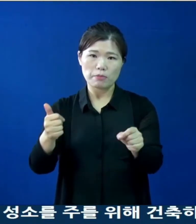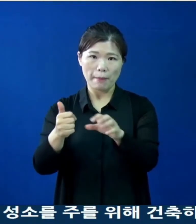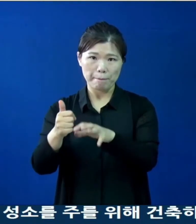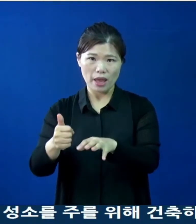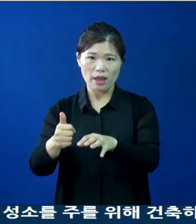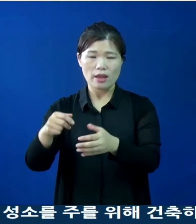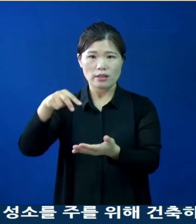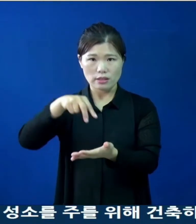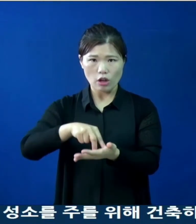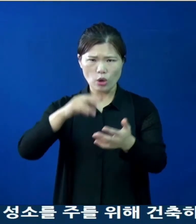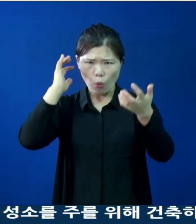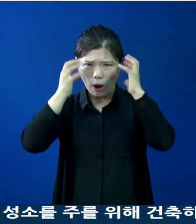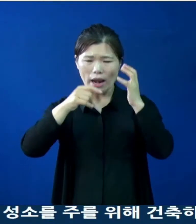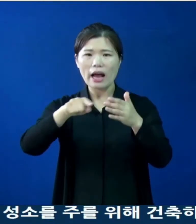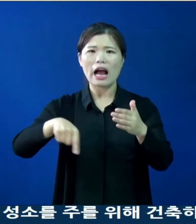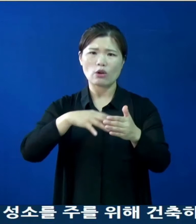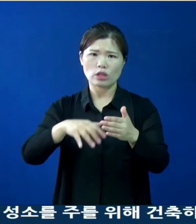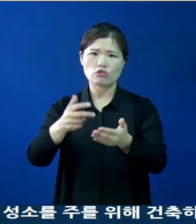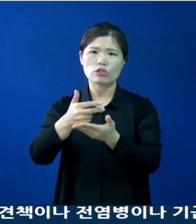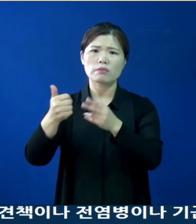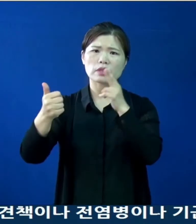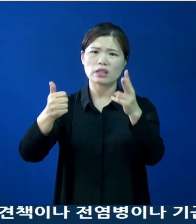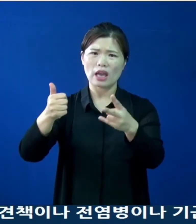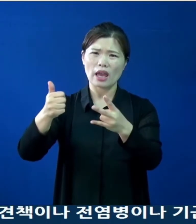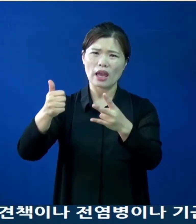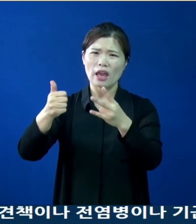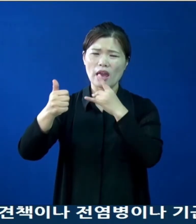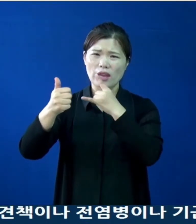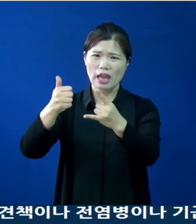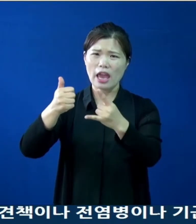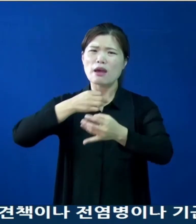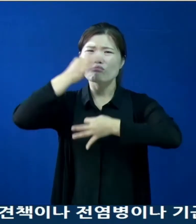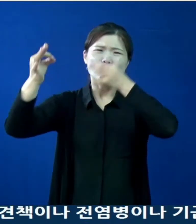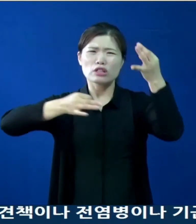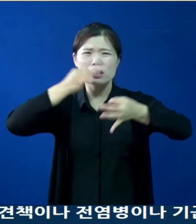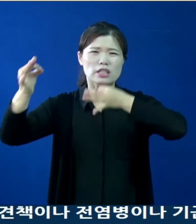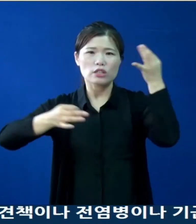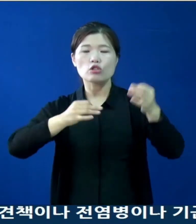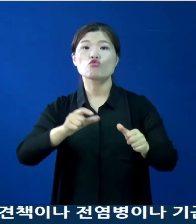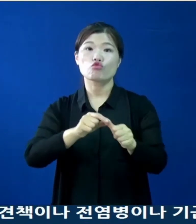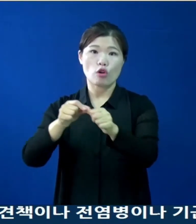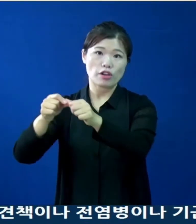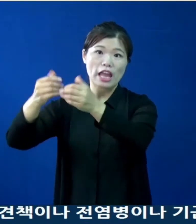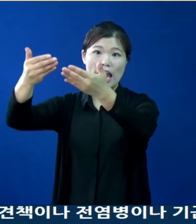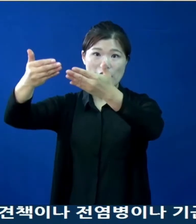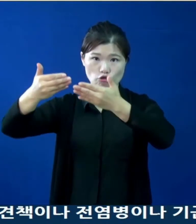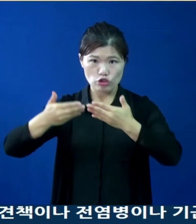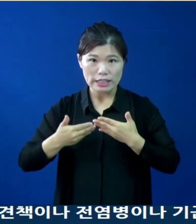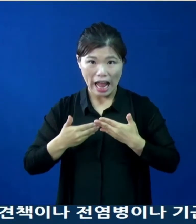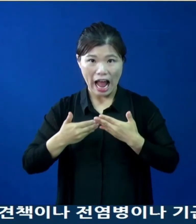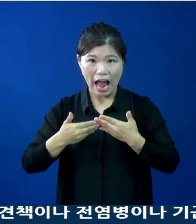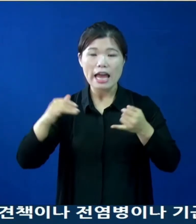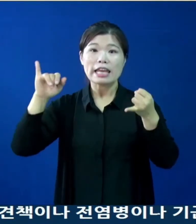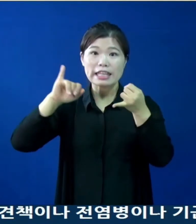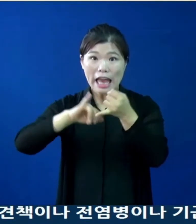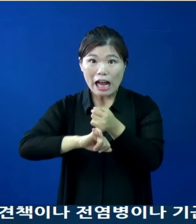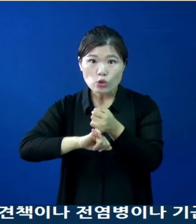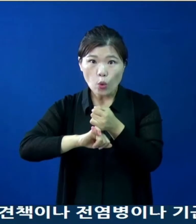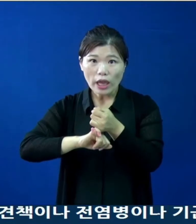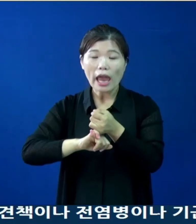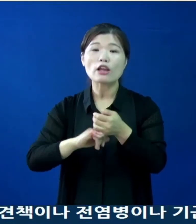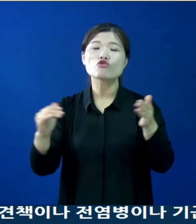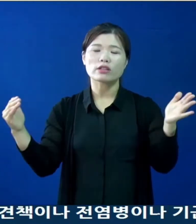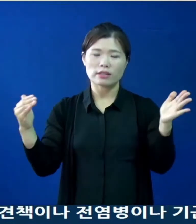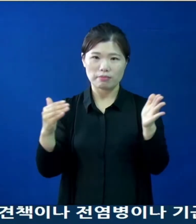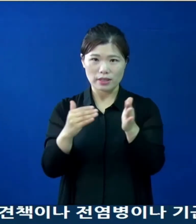환난 가운데서 주께 부르짖은즉 들으시고 구원하시리라 하셨나이다. 약속이 이미 있었던 거예요.